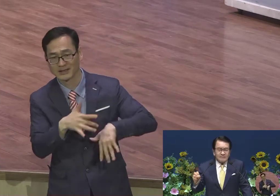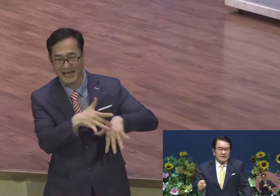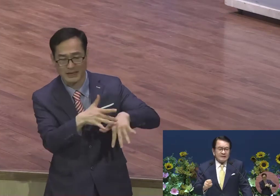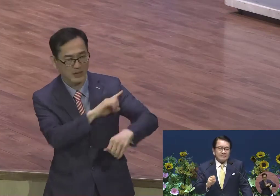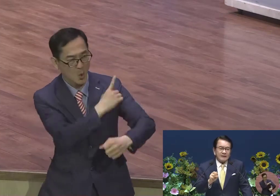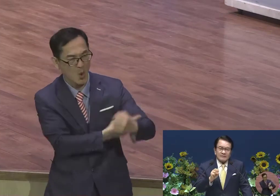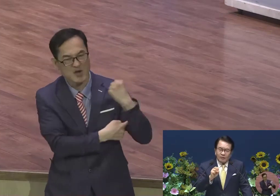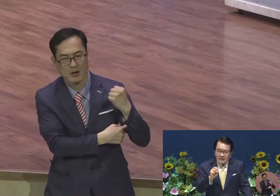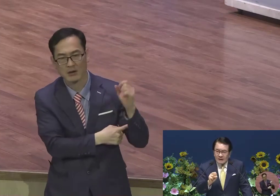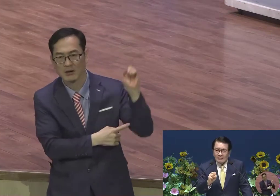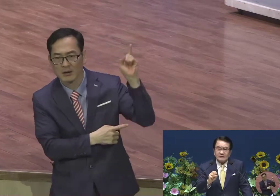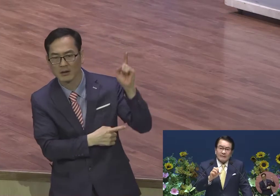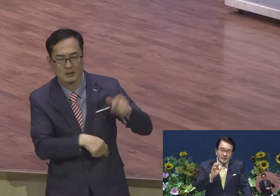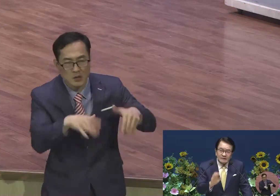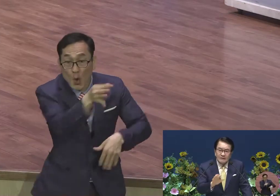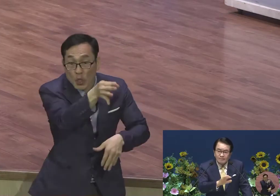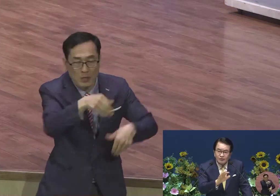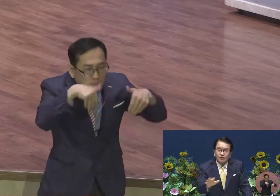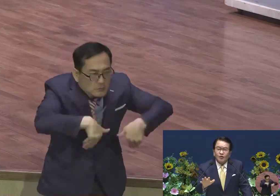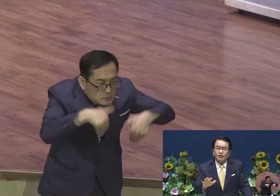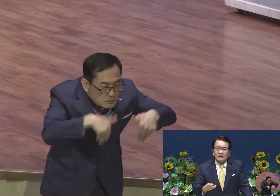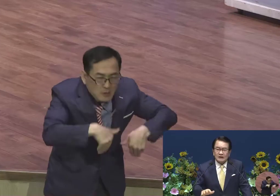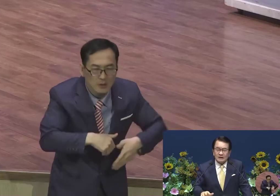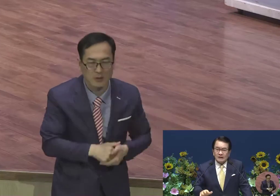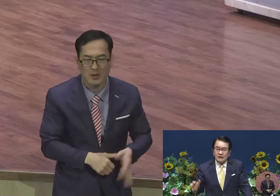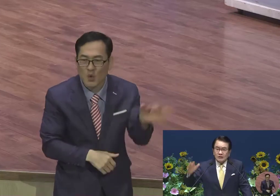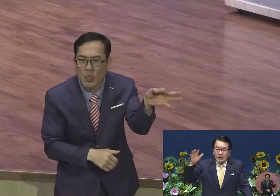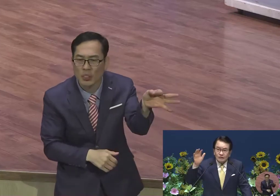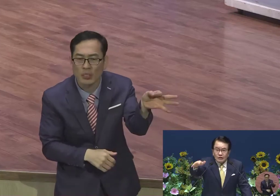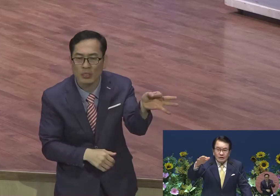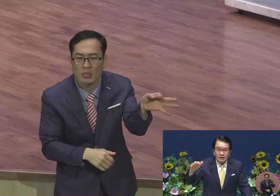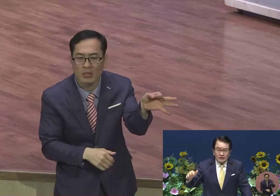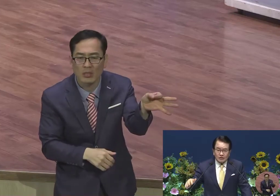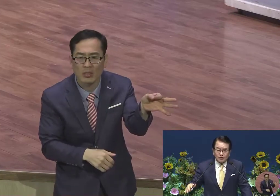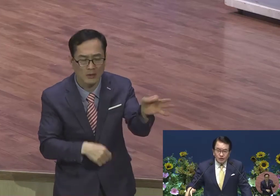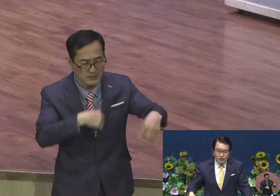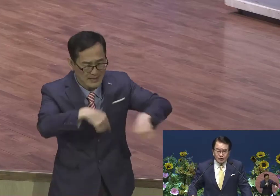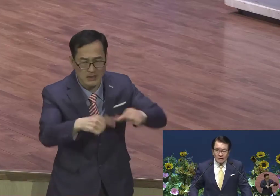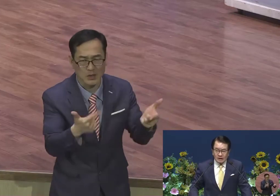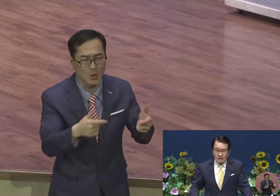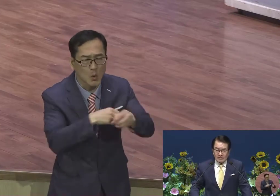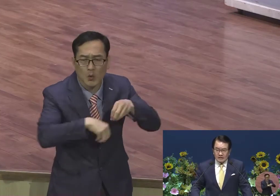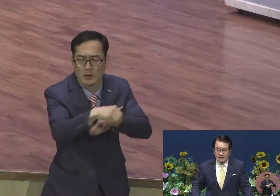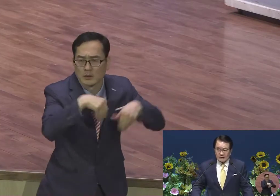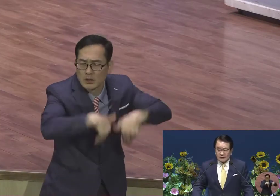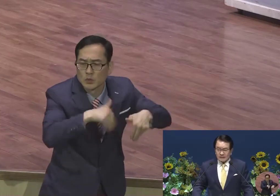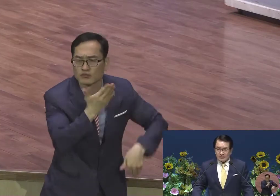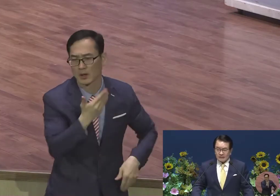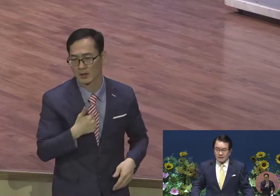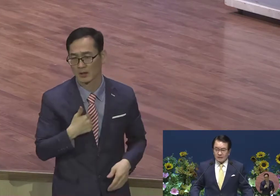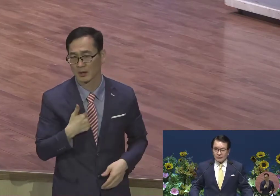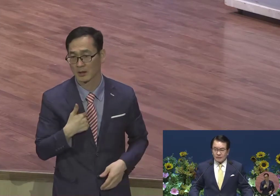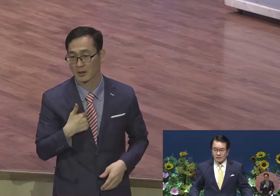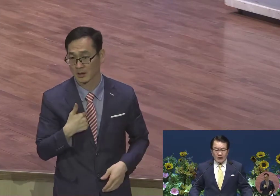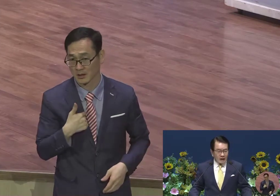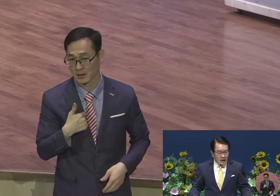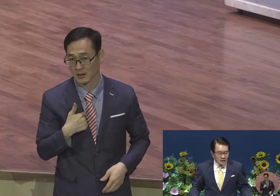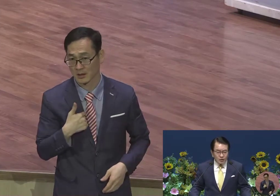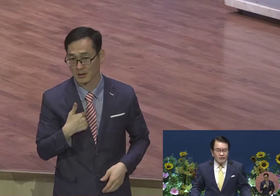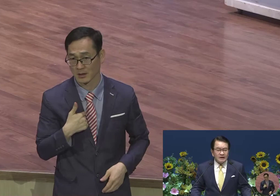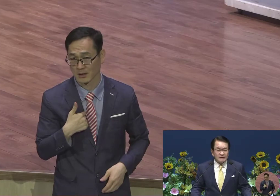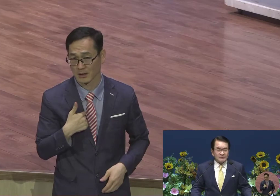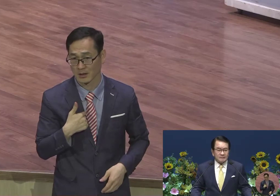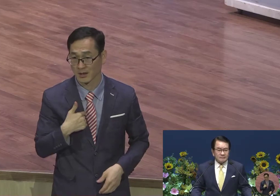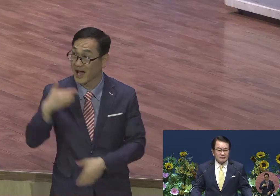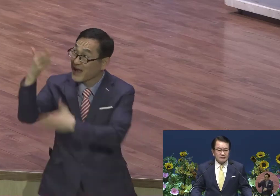권력을 하면 그냥 막 돈이라 그러면 잡혀 전부 종으로 살아. 다스리라고 그랬는데 주인으로 살아야 되는데 다